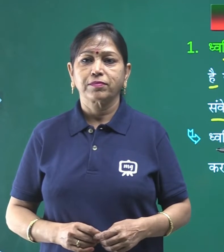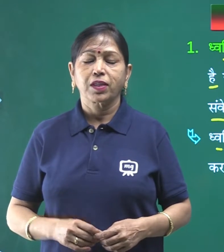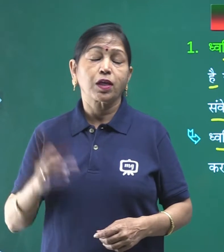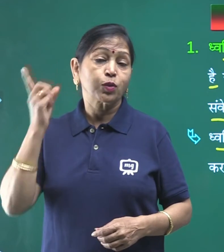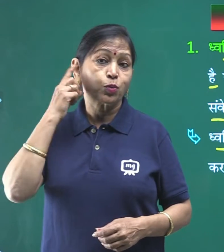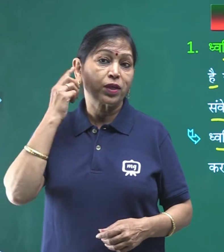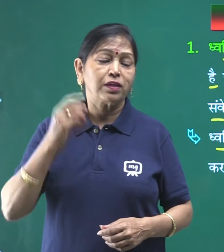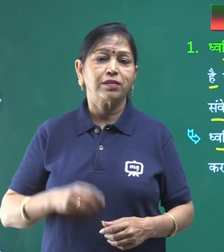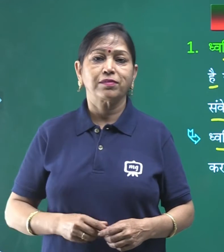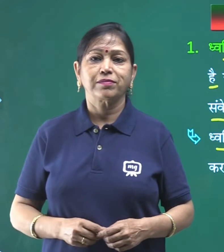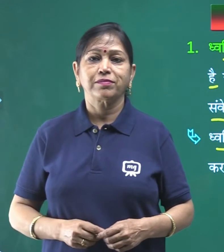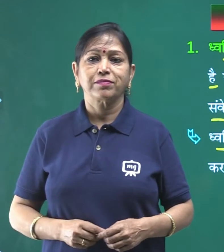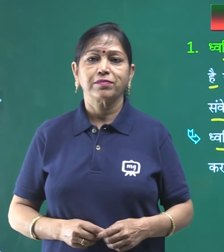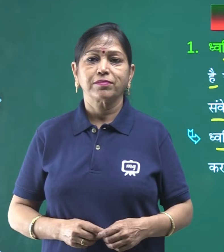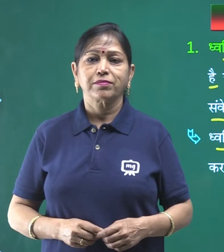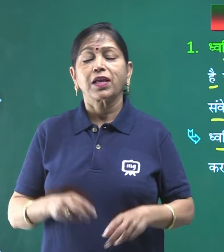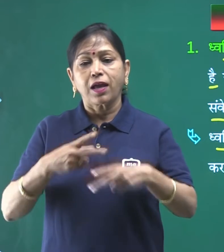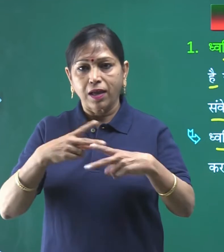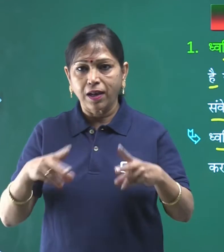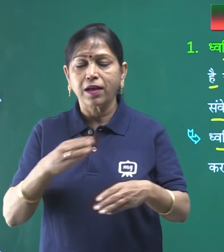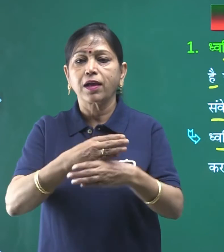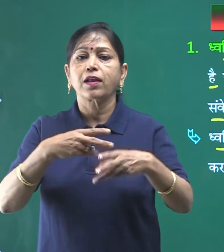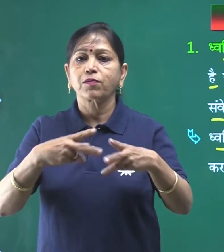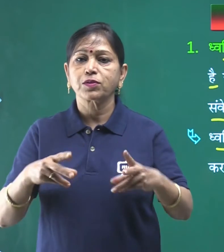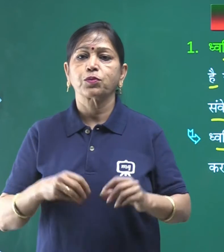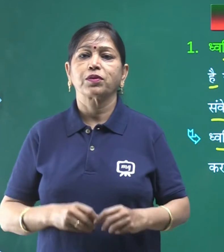ध्वनि विभिन्न वस्तुओं के